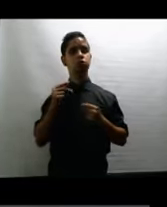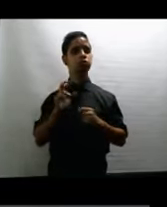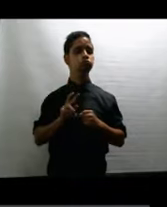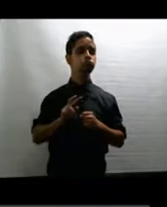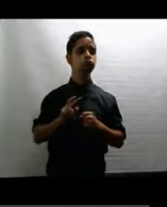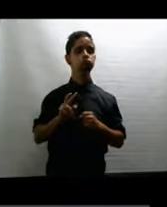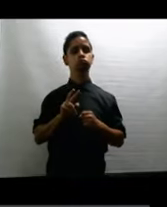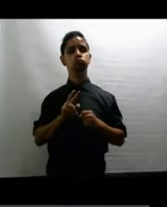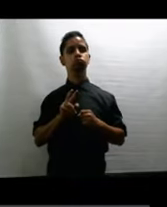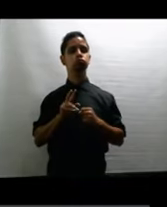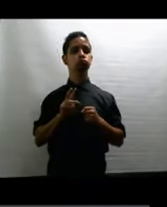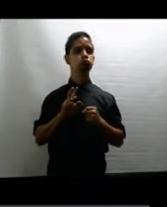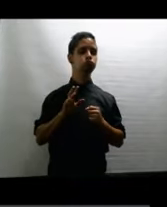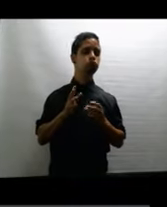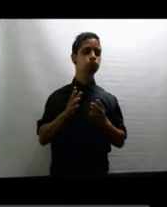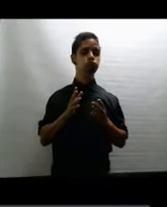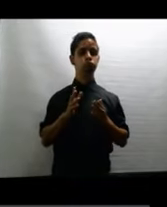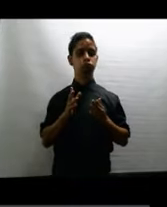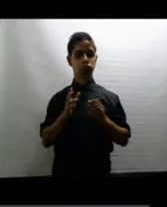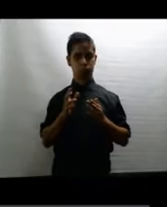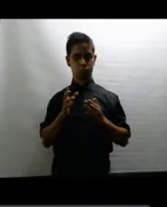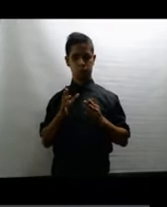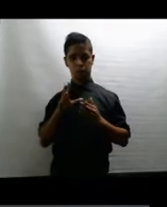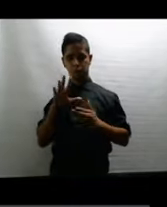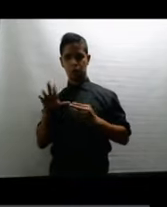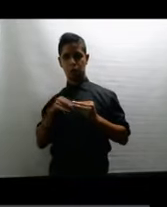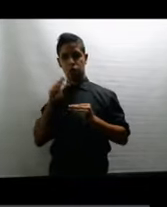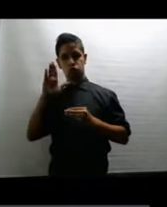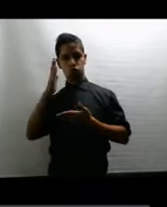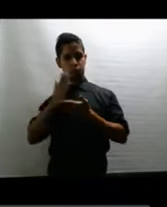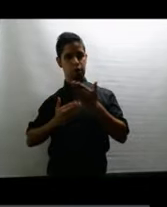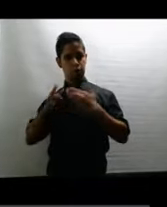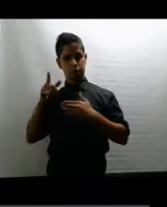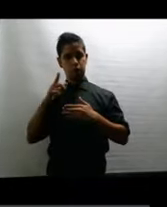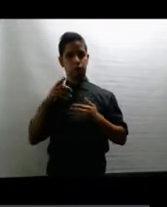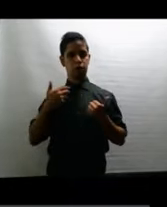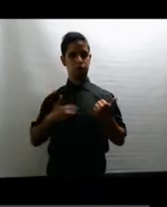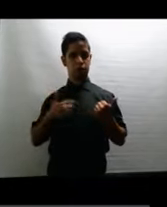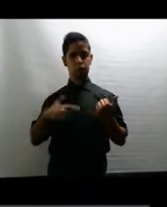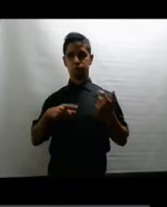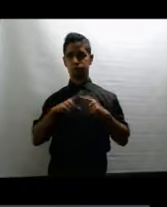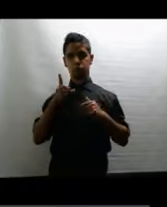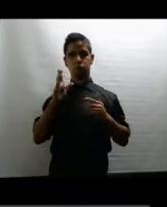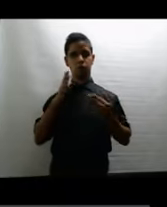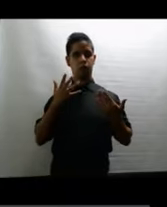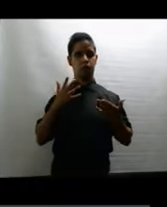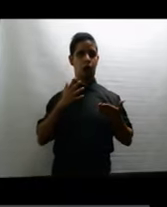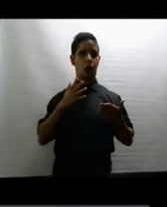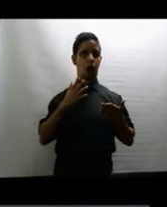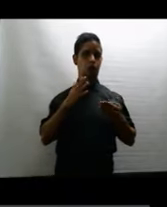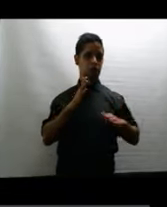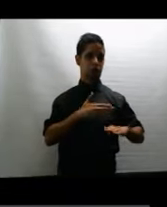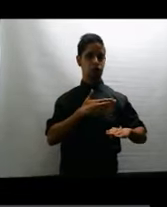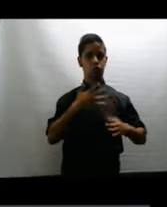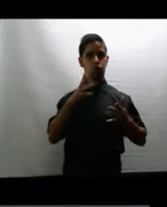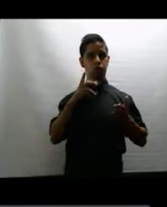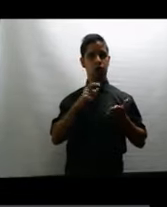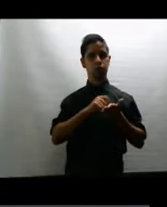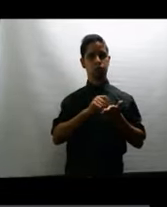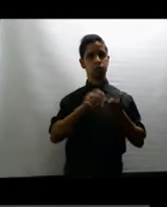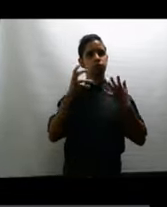hace es, ¿verdad?, componer su parte de guitarra, sí. Pero la canción ya está escrita. Okay. Pero a veces llego